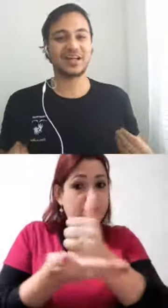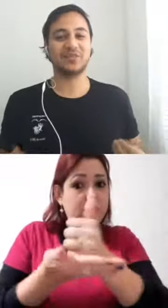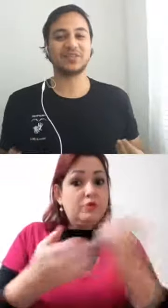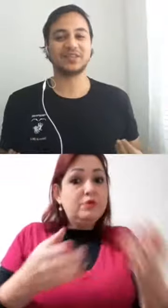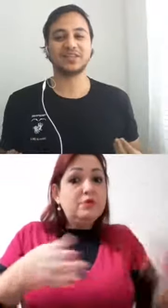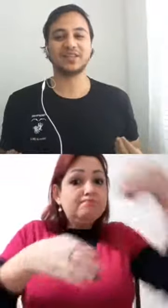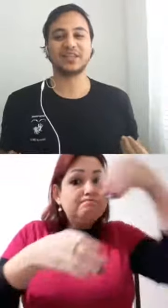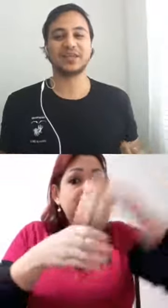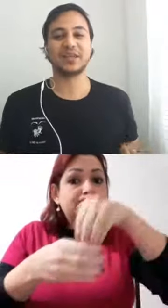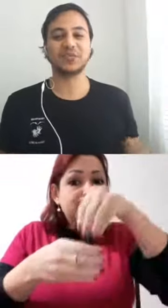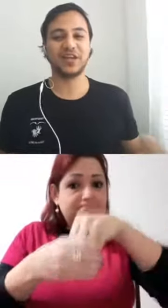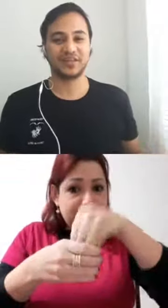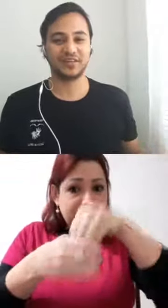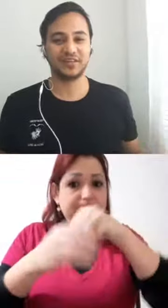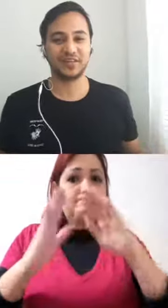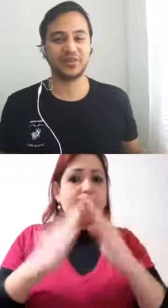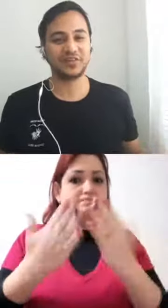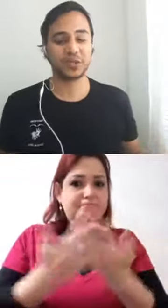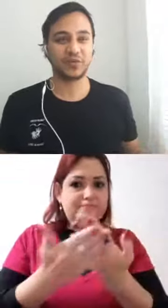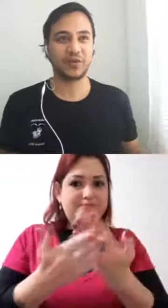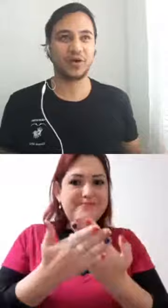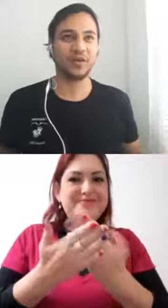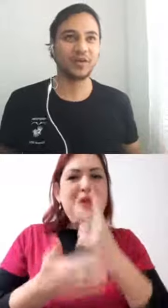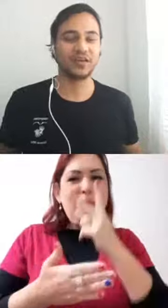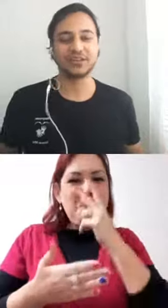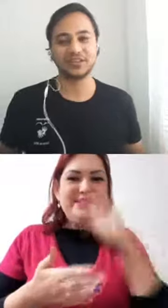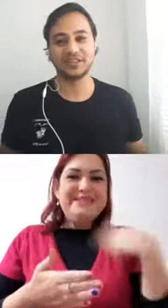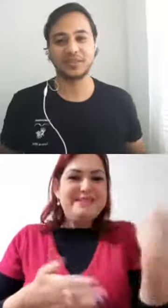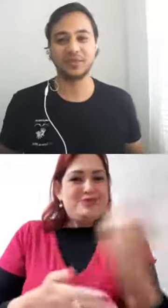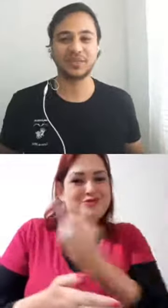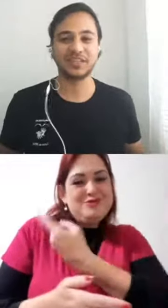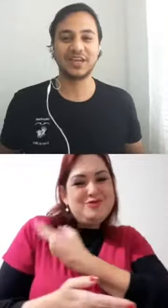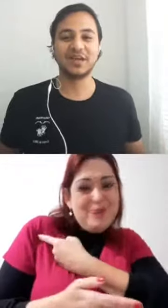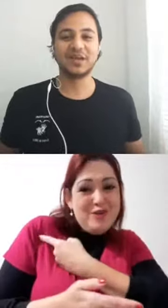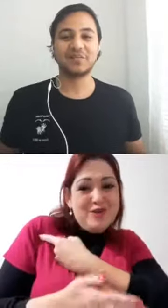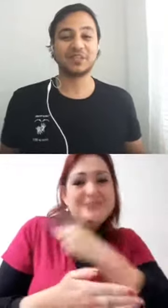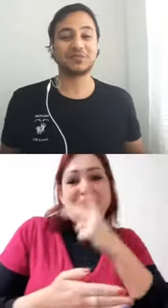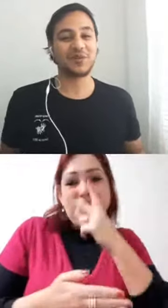que muitas vezes a gente é tratado diferente. Não que seja uma forma ruim, às vezes até pode